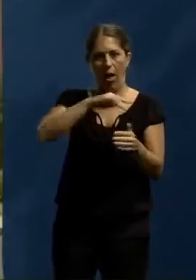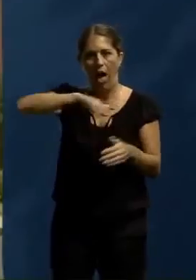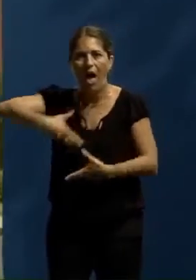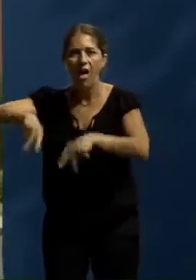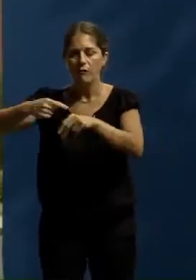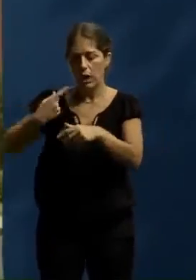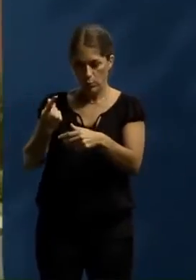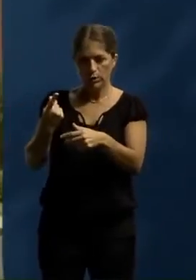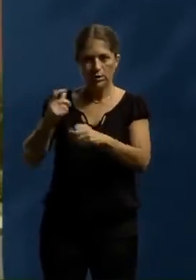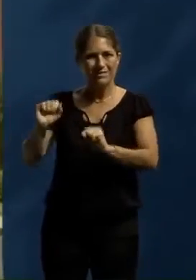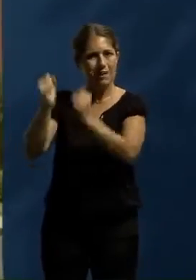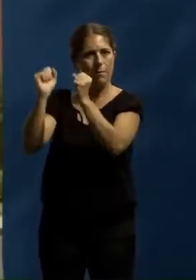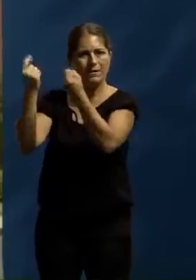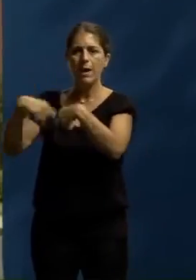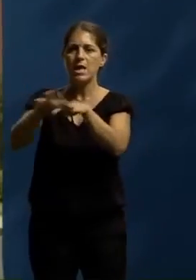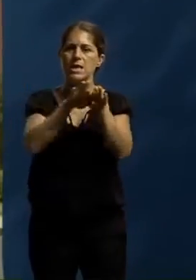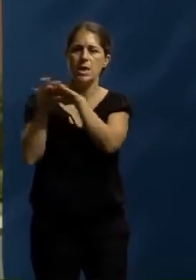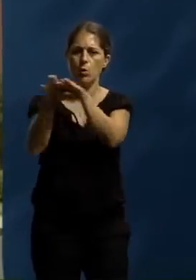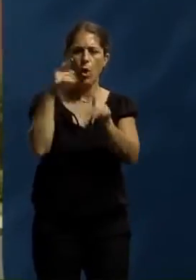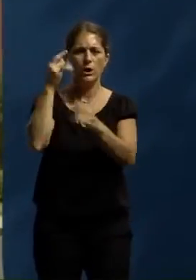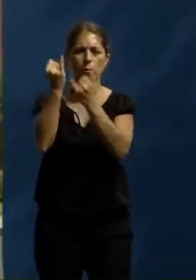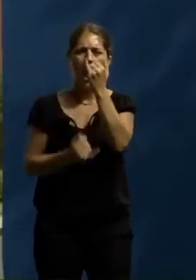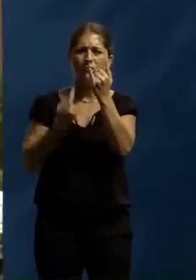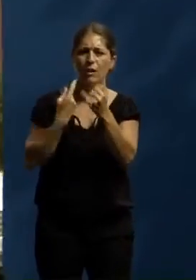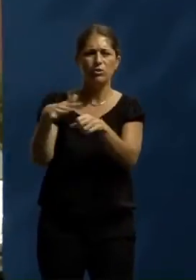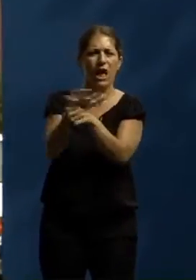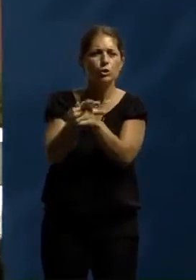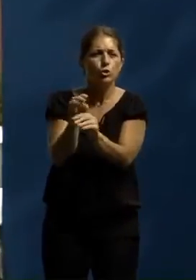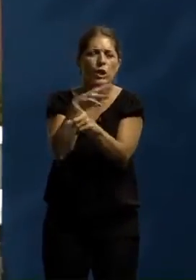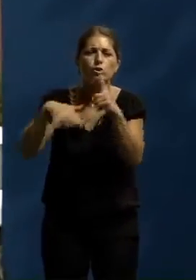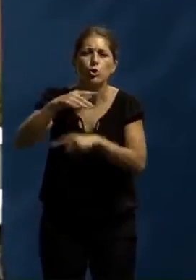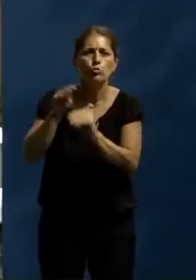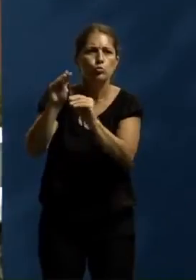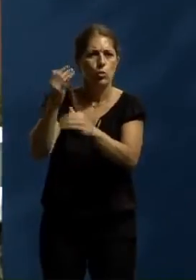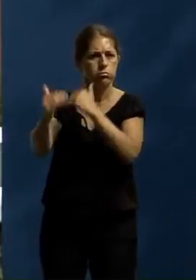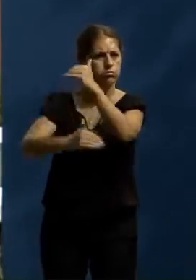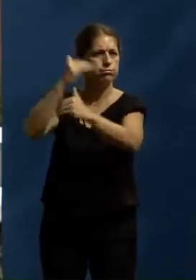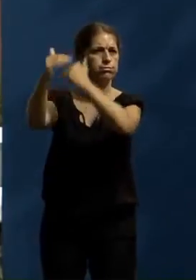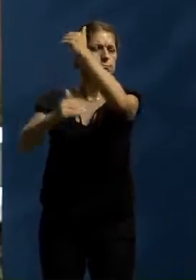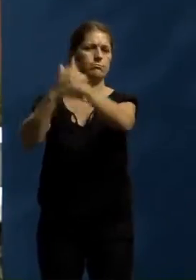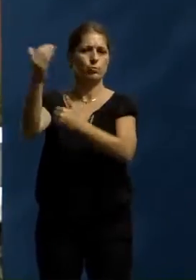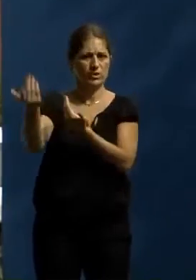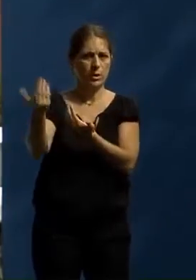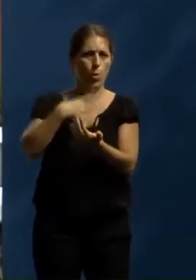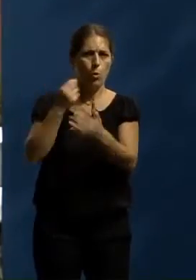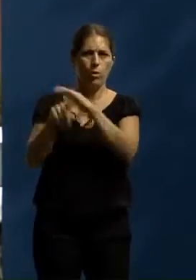libre de desenvolverse socialmente no seu entorno sin ter que marchar e